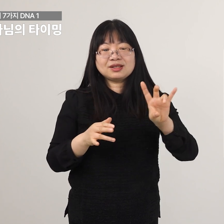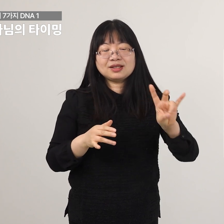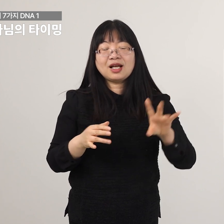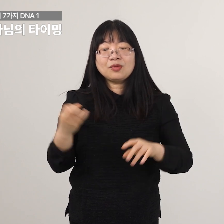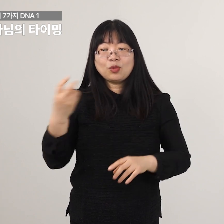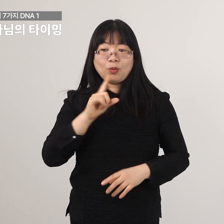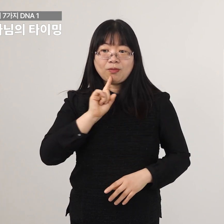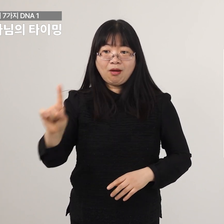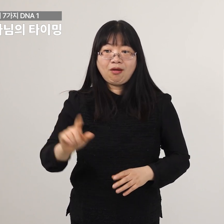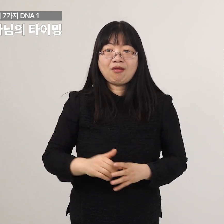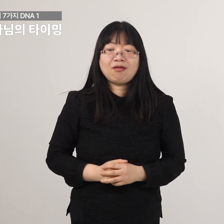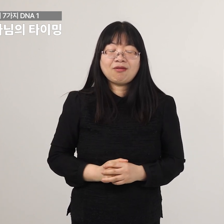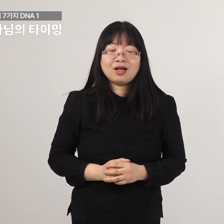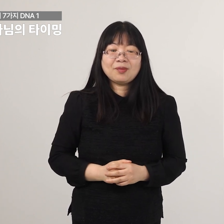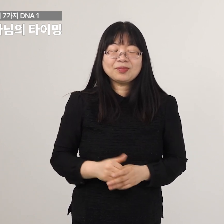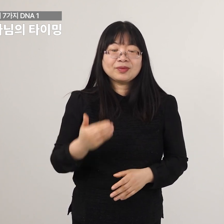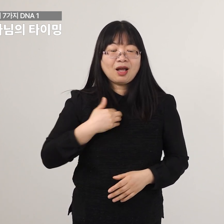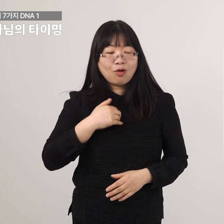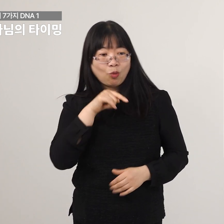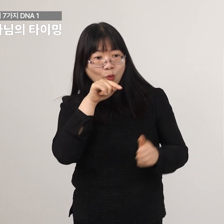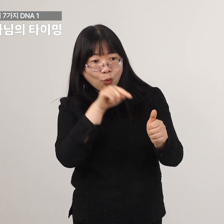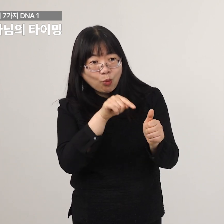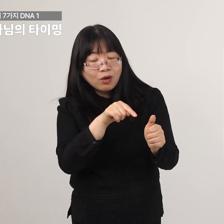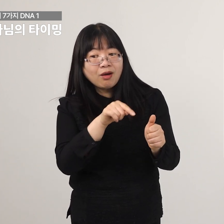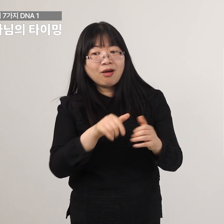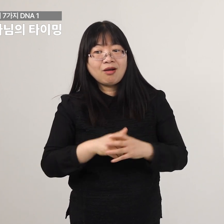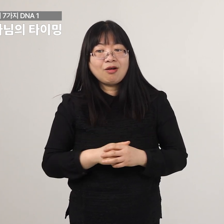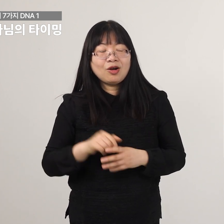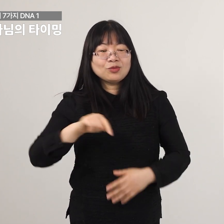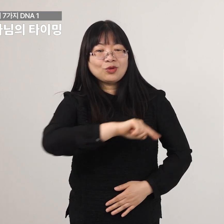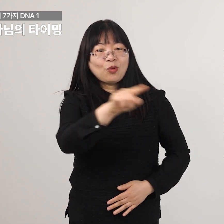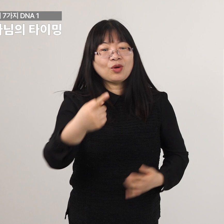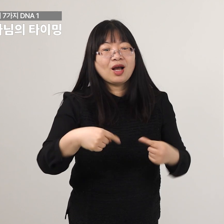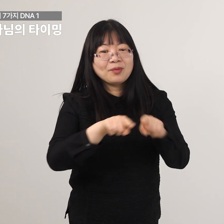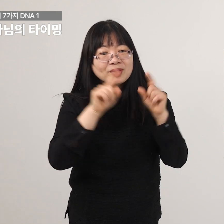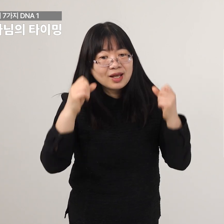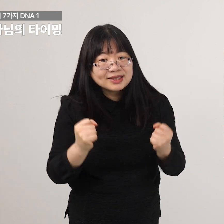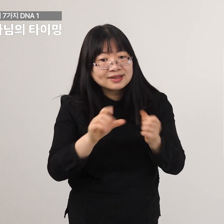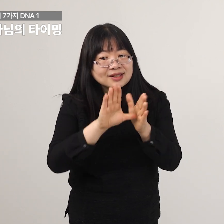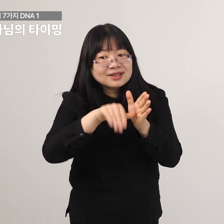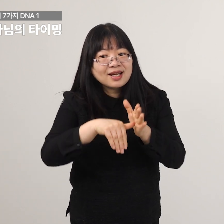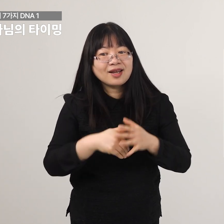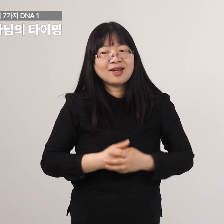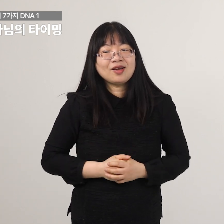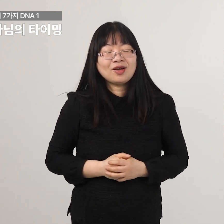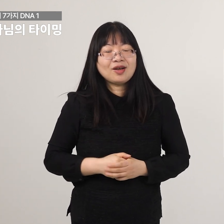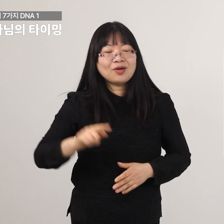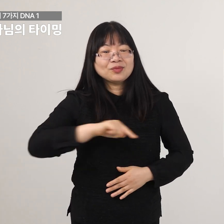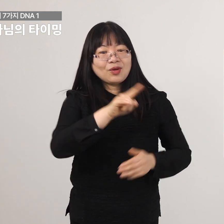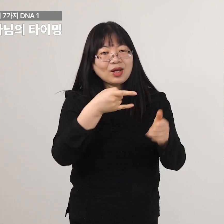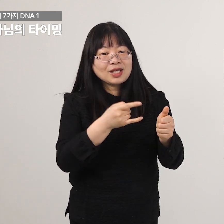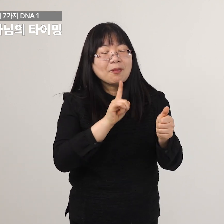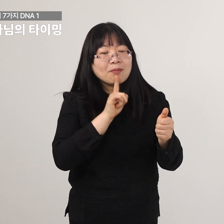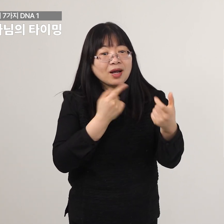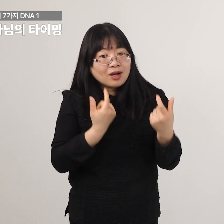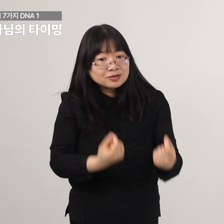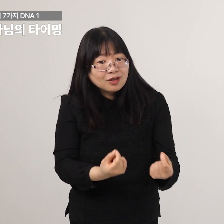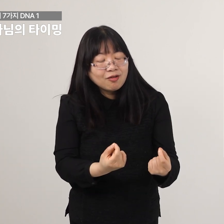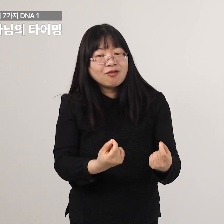또 이르시되 내가 너희에게 너희와 함께 있을 때 너희에게 말한 바